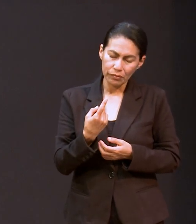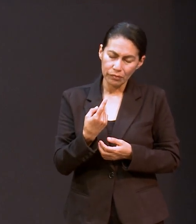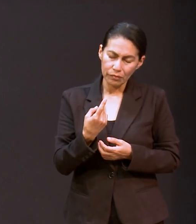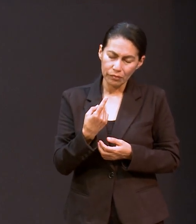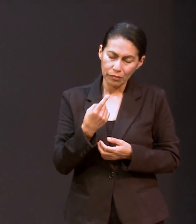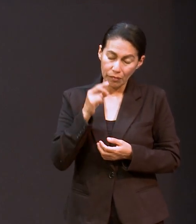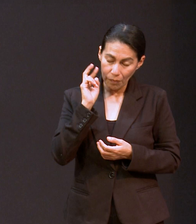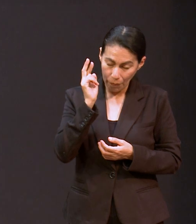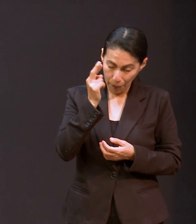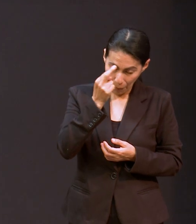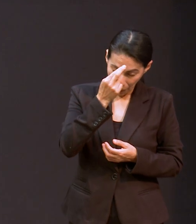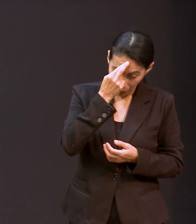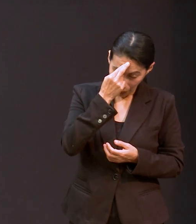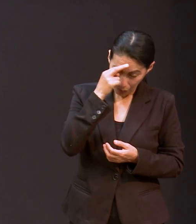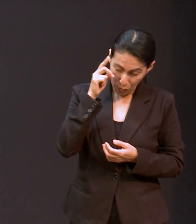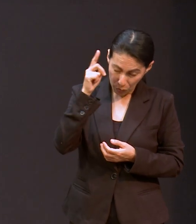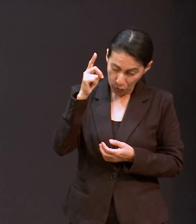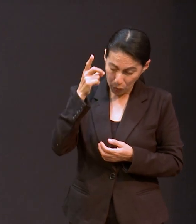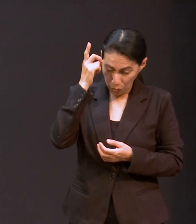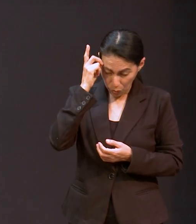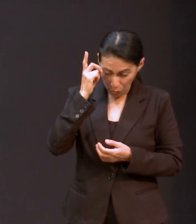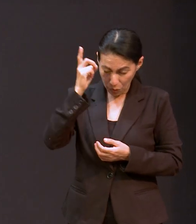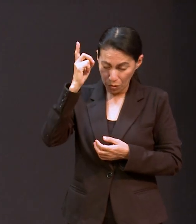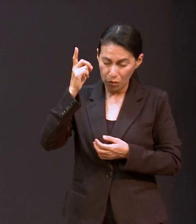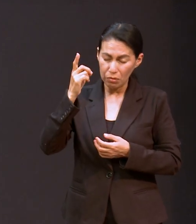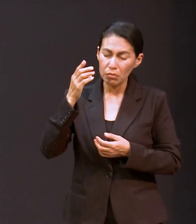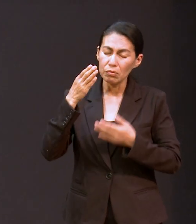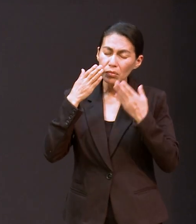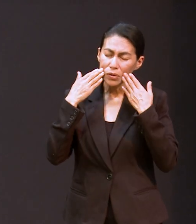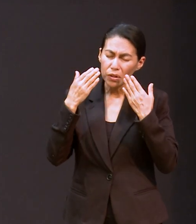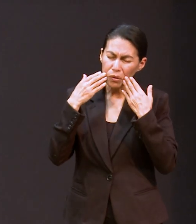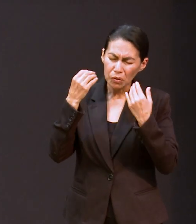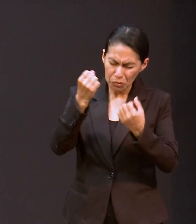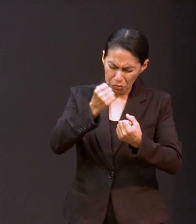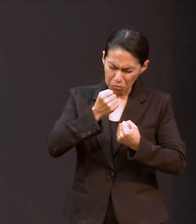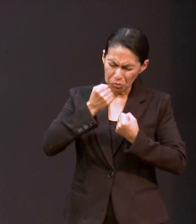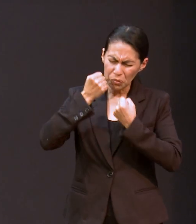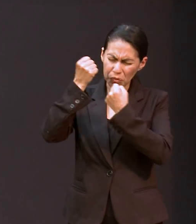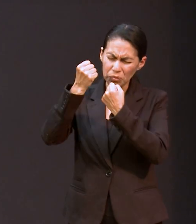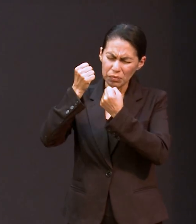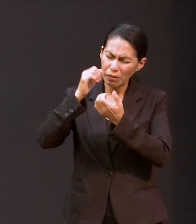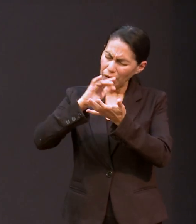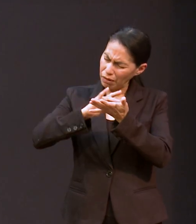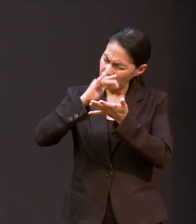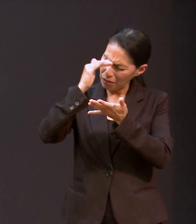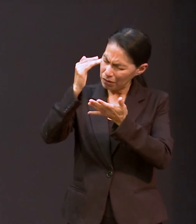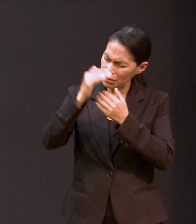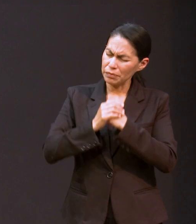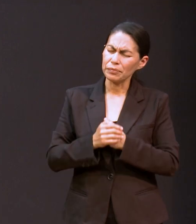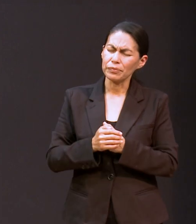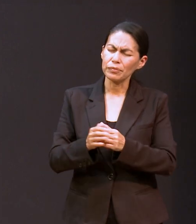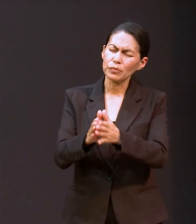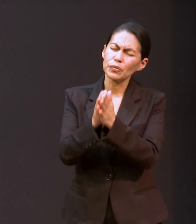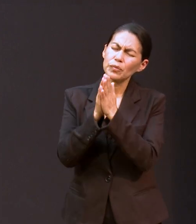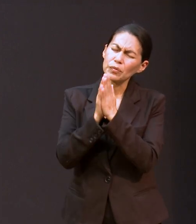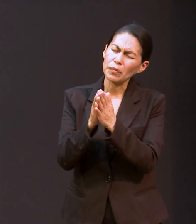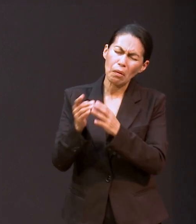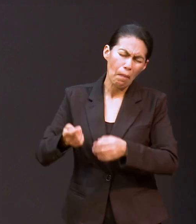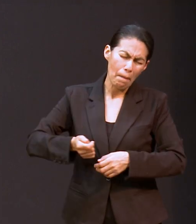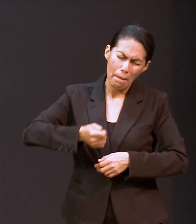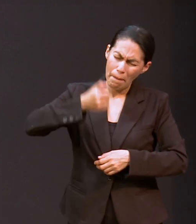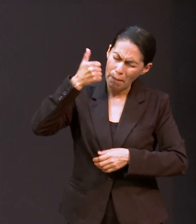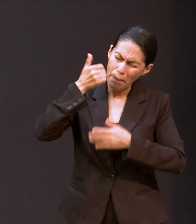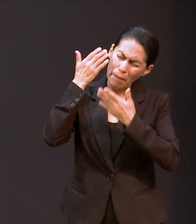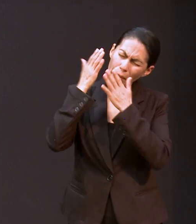porque podemos reconocer que tú eres el Dios todo misericordioso Amén te pedimos padre primeramente que